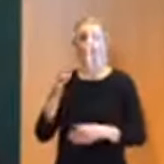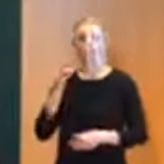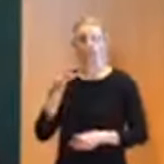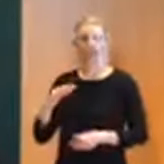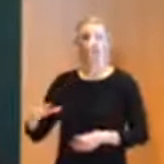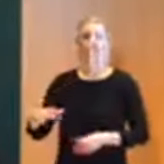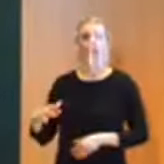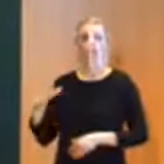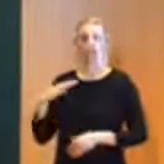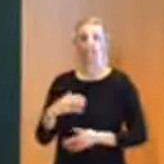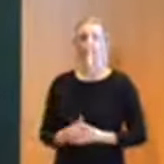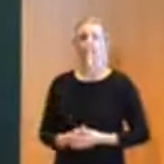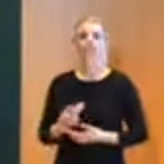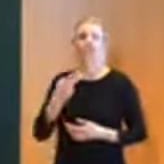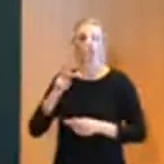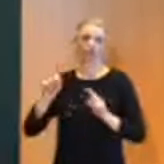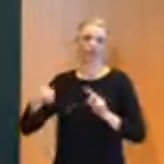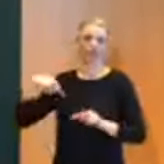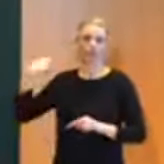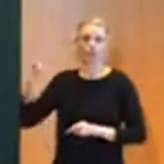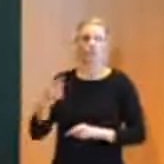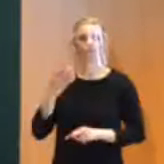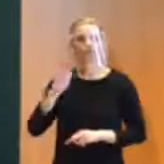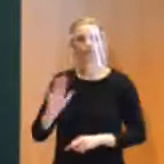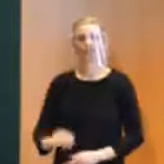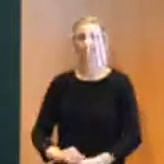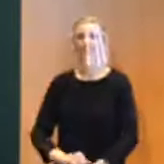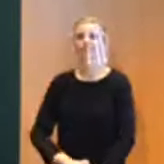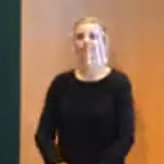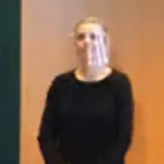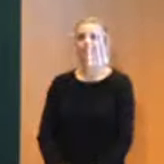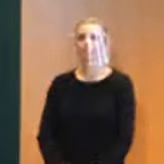páni, a vidíme sa niekedy na budúce. Dovidenia.